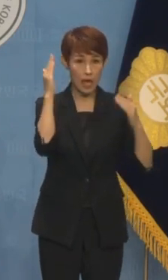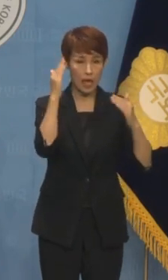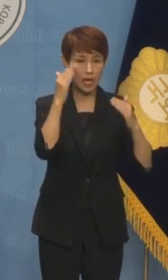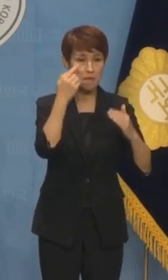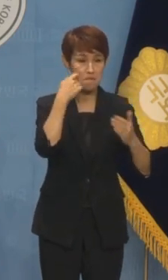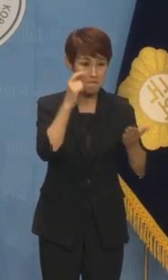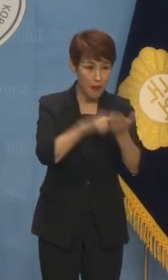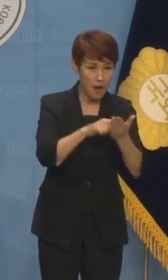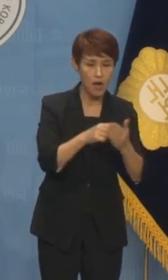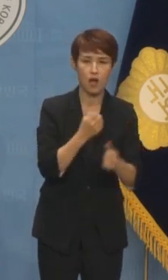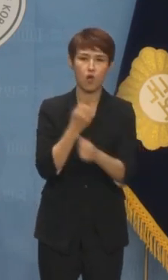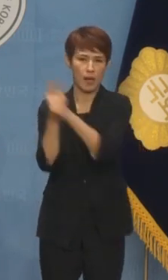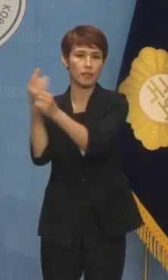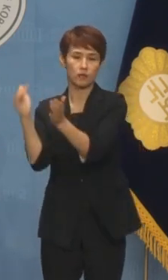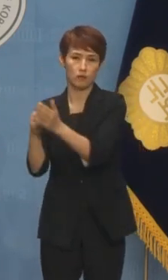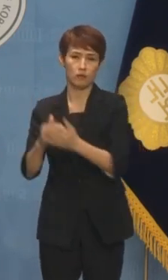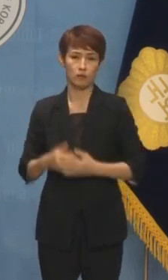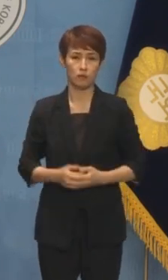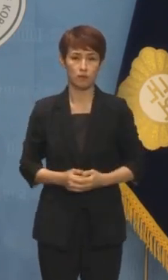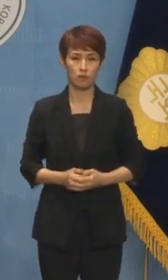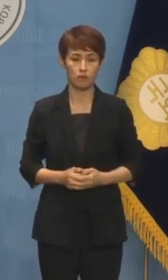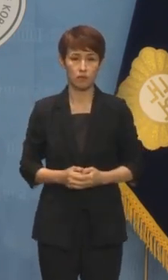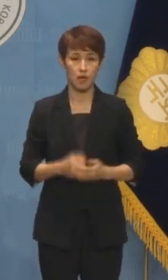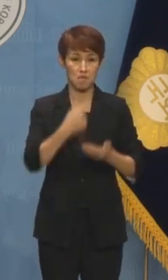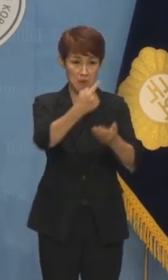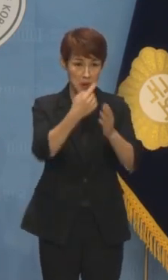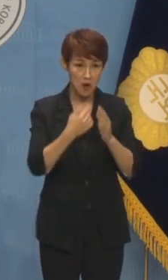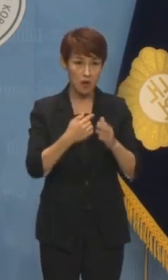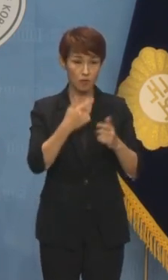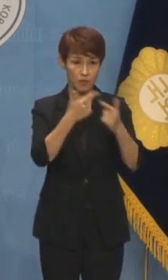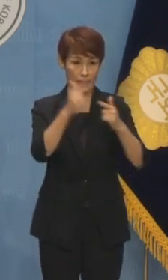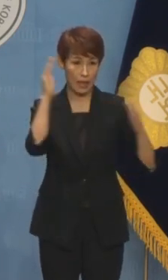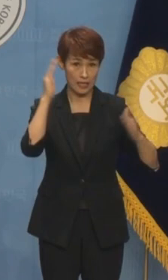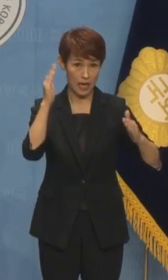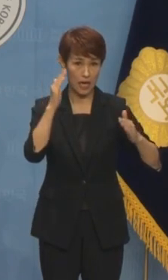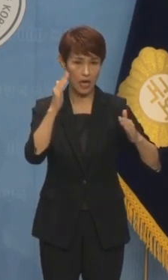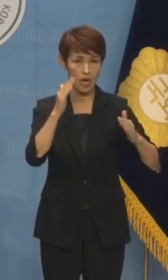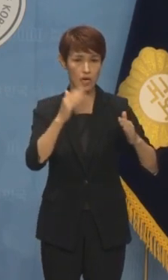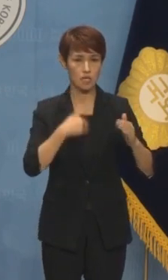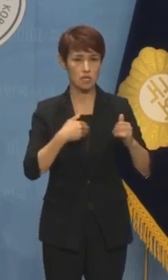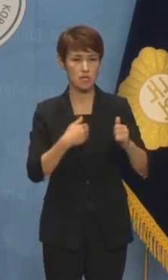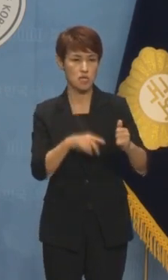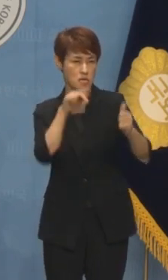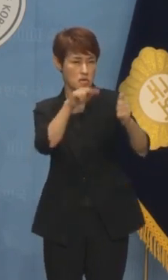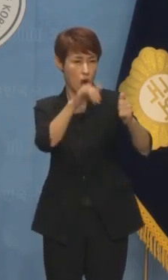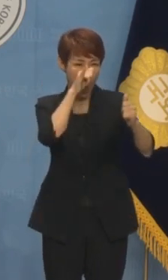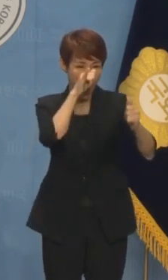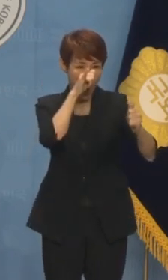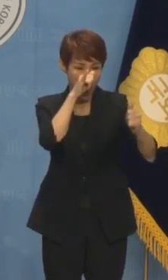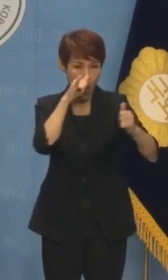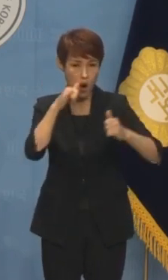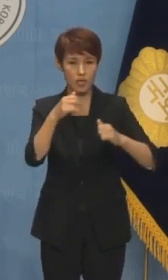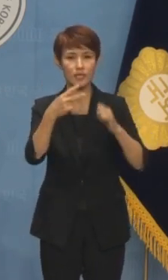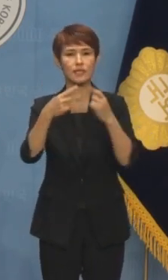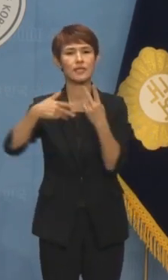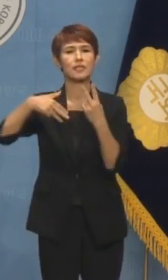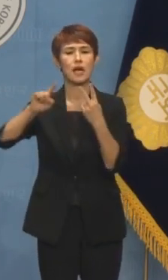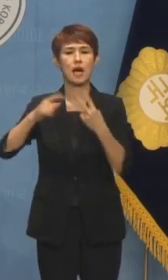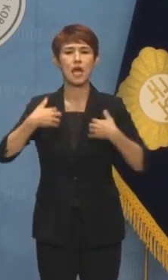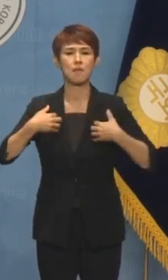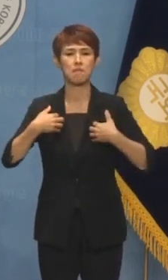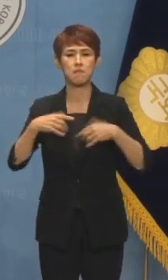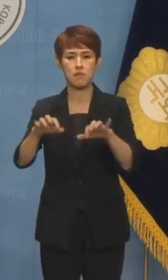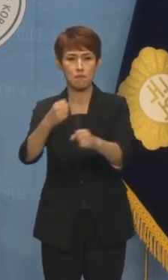밝혀졌습니다. 심지어 제보자를 모욕하는 2차 가해 게임까지 만들어져 유포되는